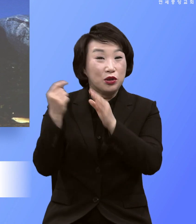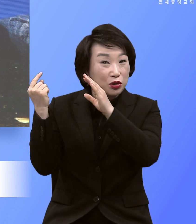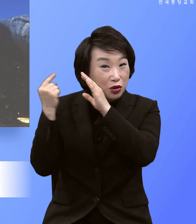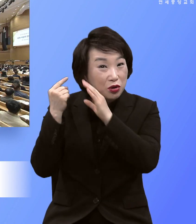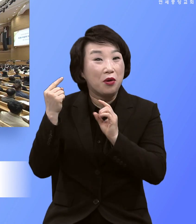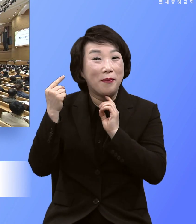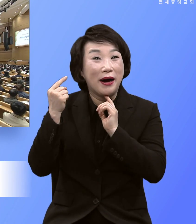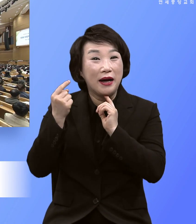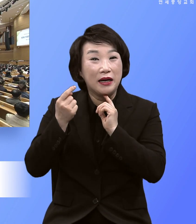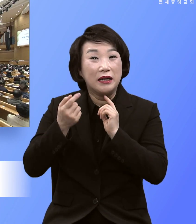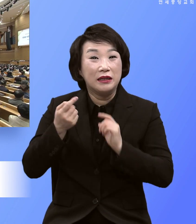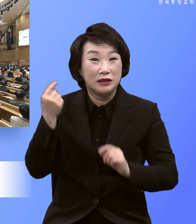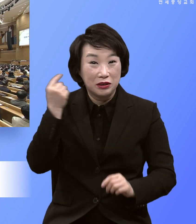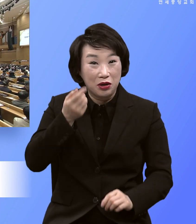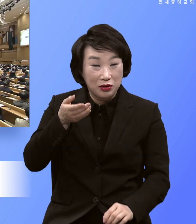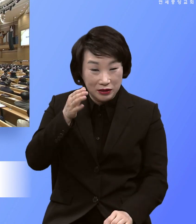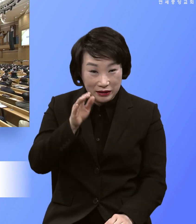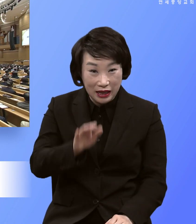주로만 들었더니